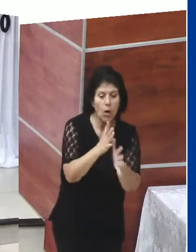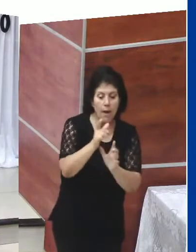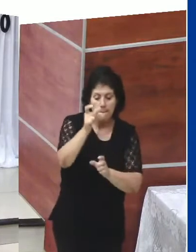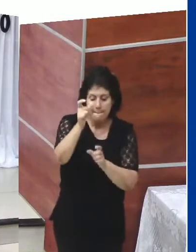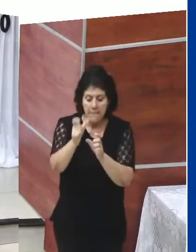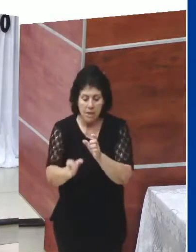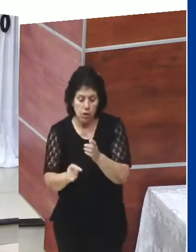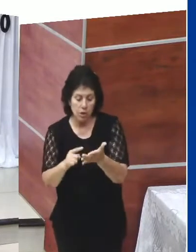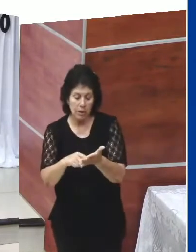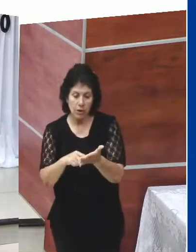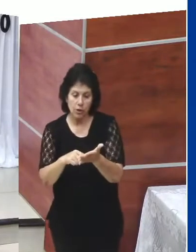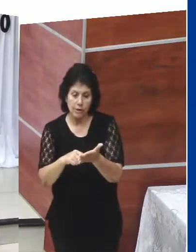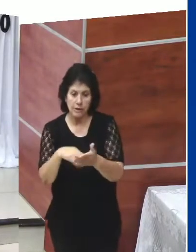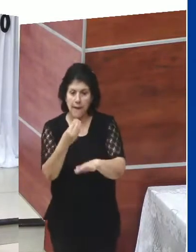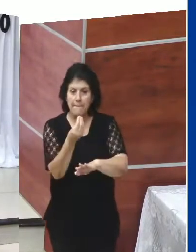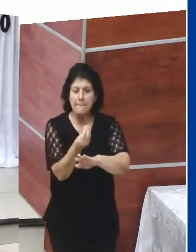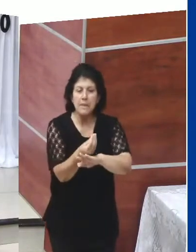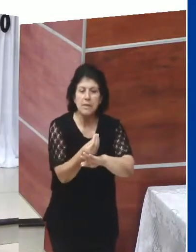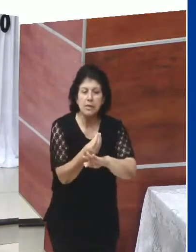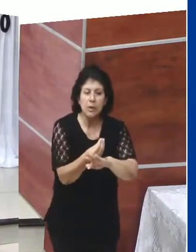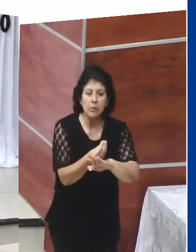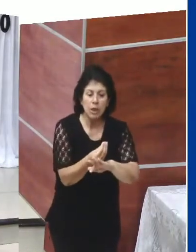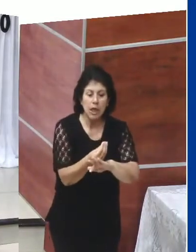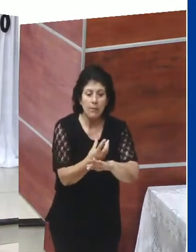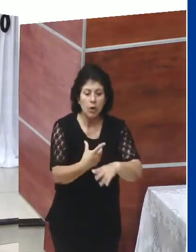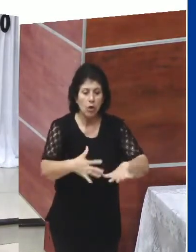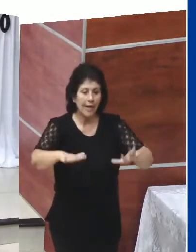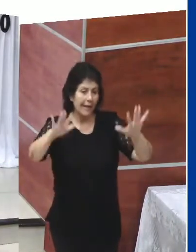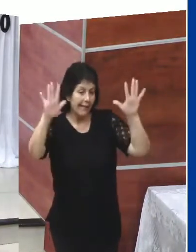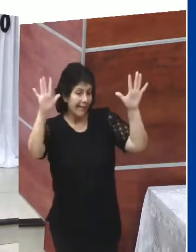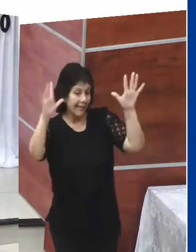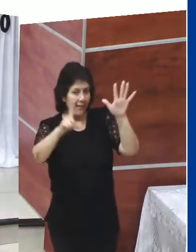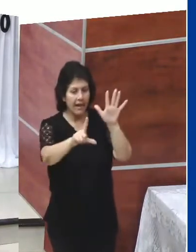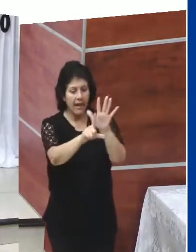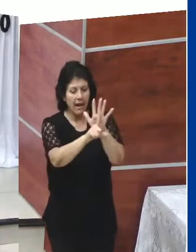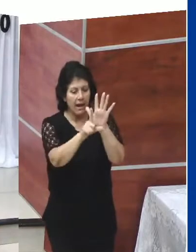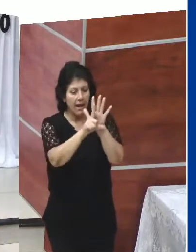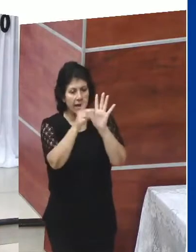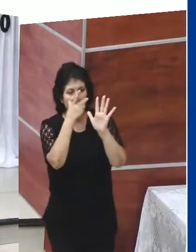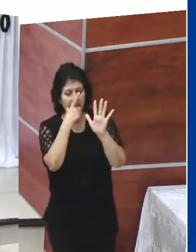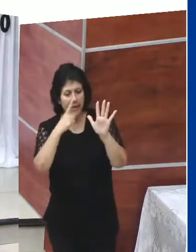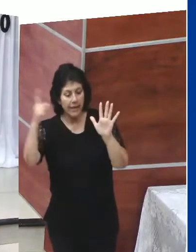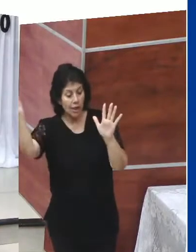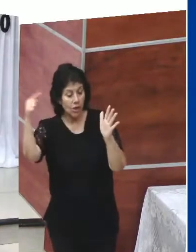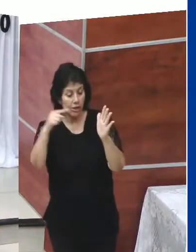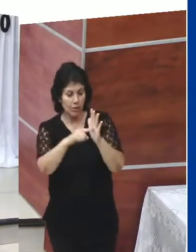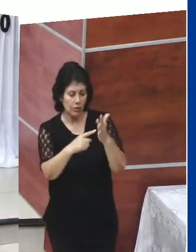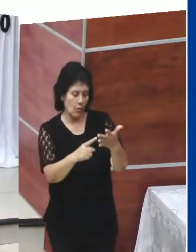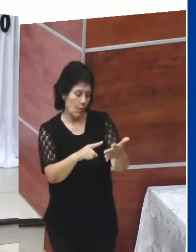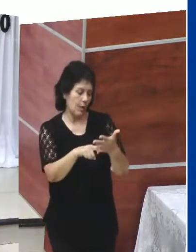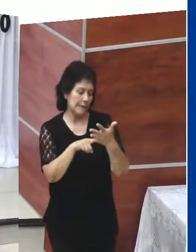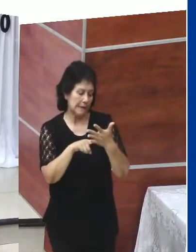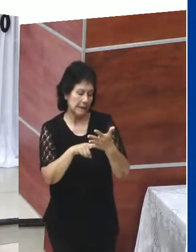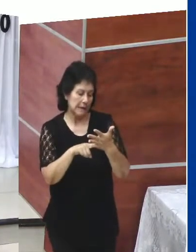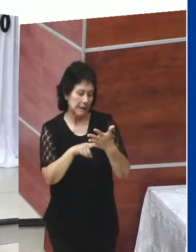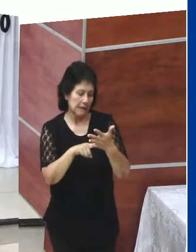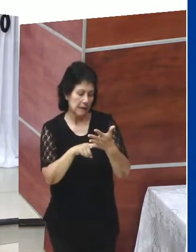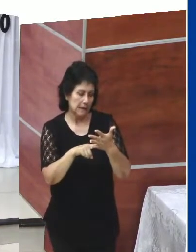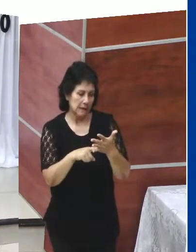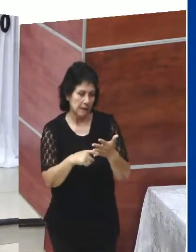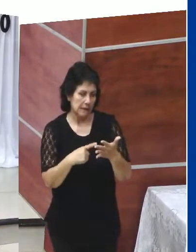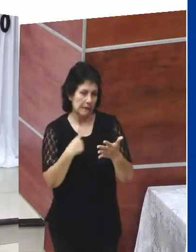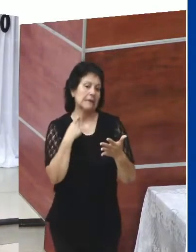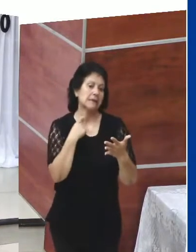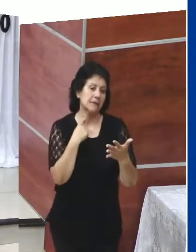presenta aquí como alguien que puso 10 mandamientos y nos muestra que hemos sido rebeldes y